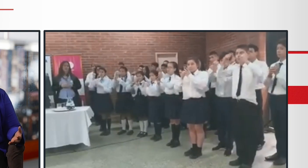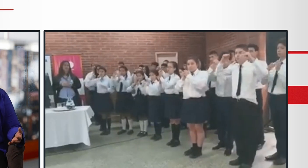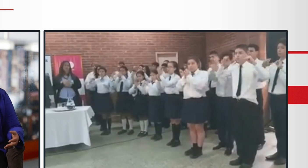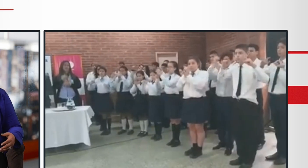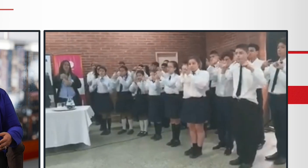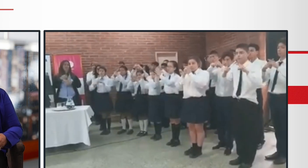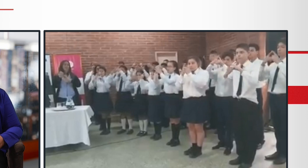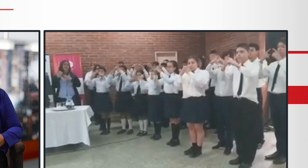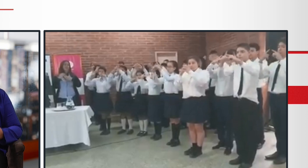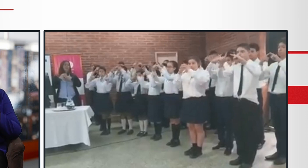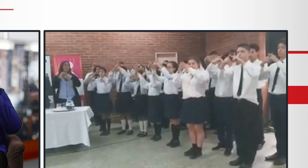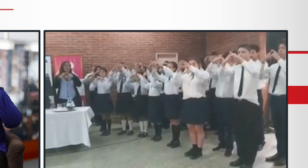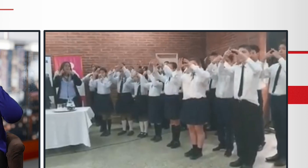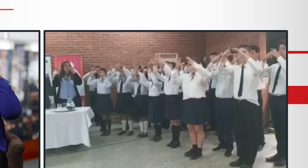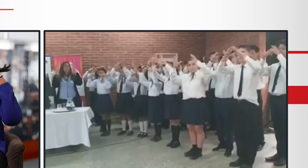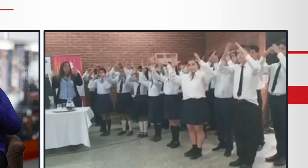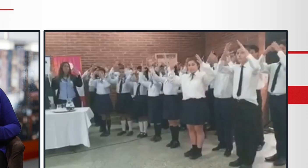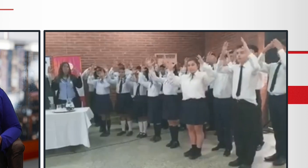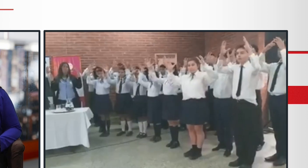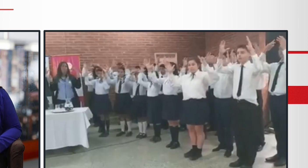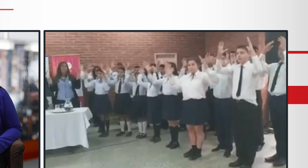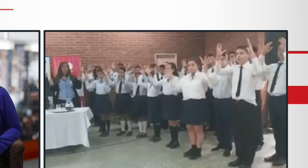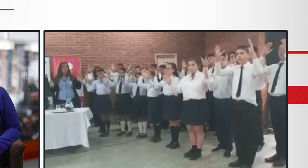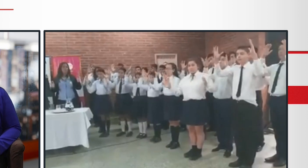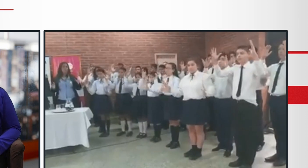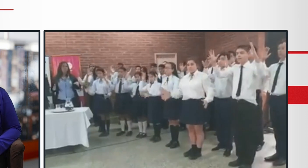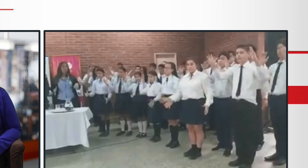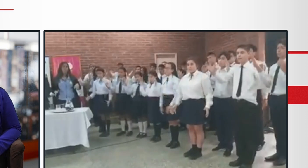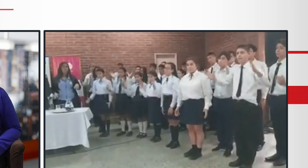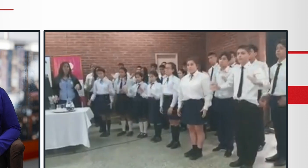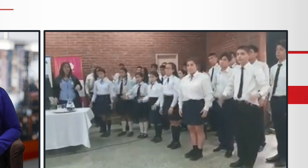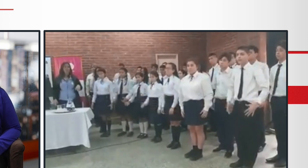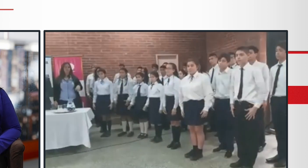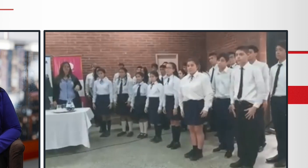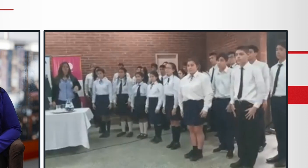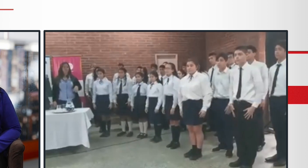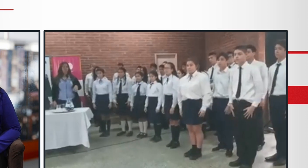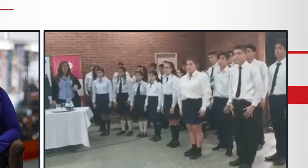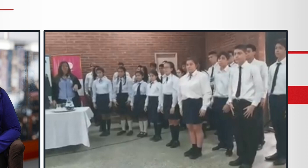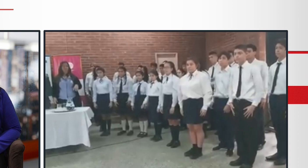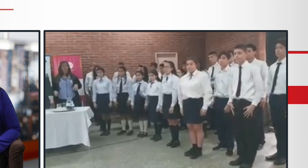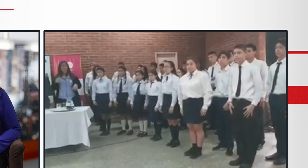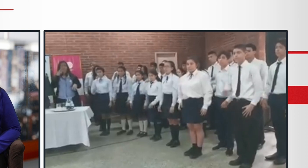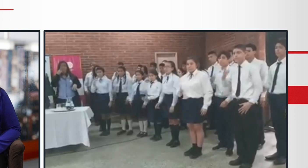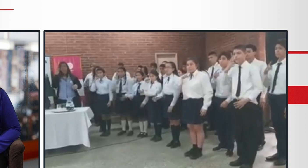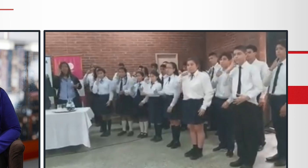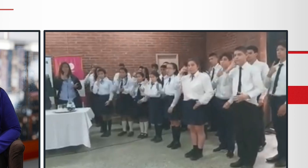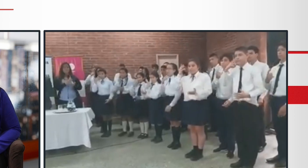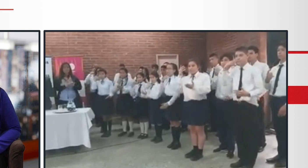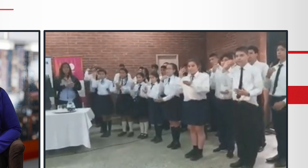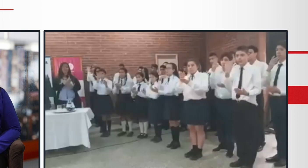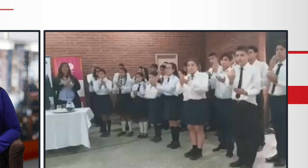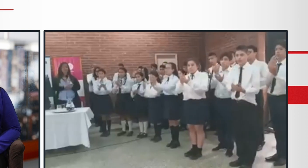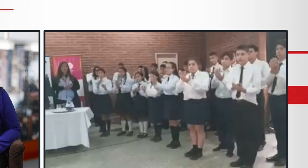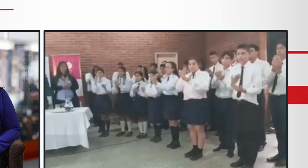días de forma regular, y a la tarde o en el turno opuesto, si van a la tarde, en el turno mañana, asisten a nuestra